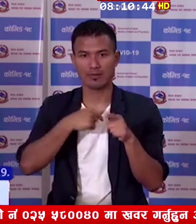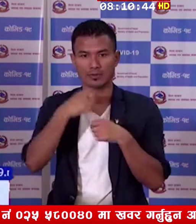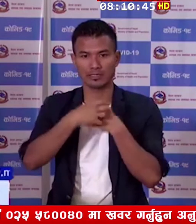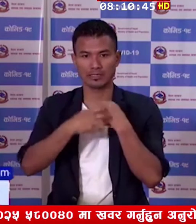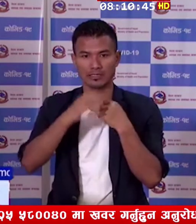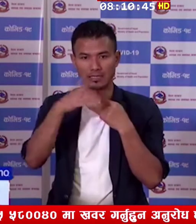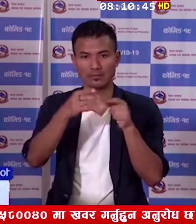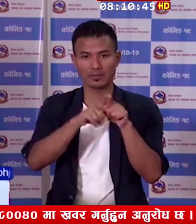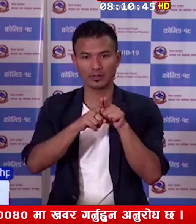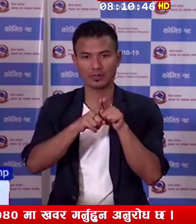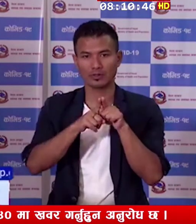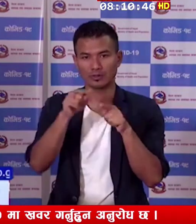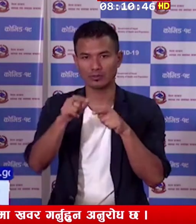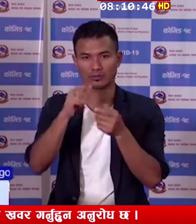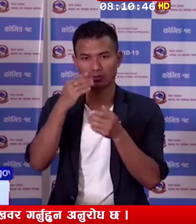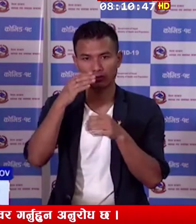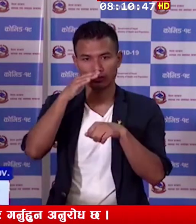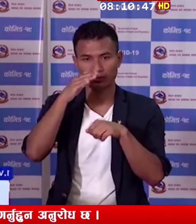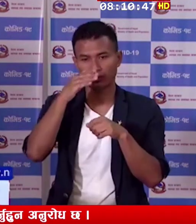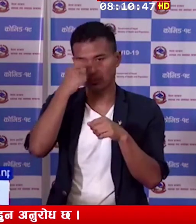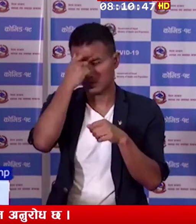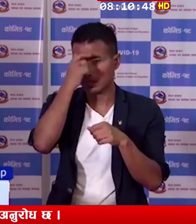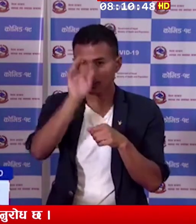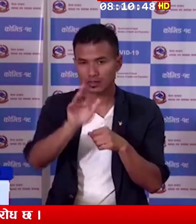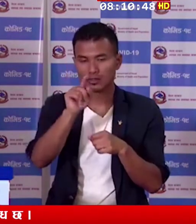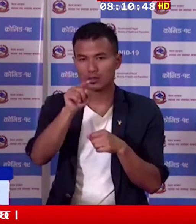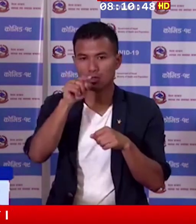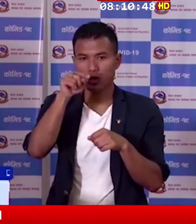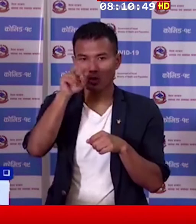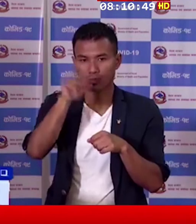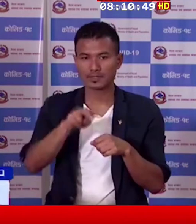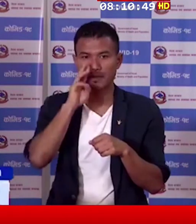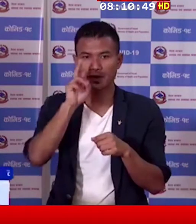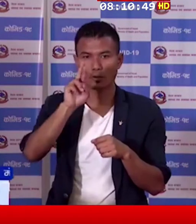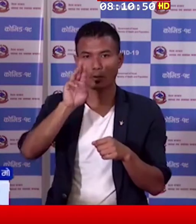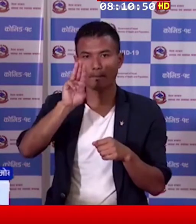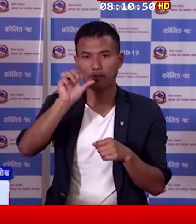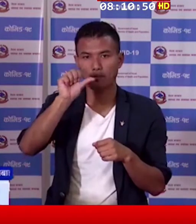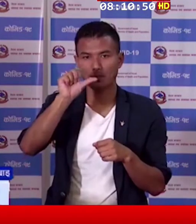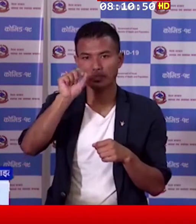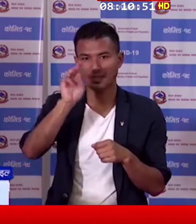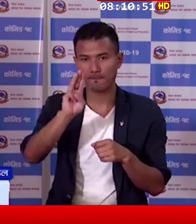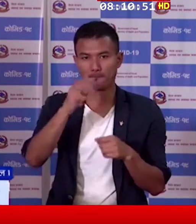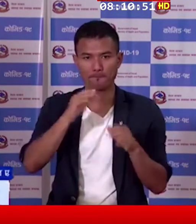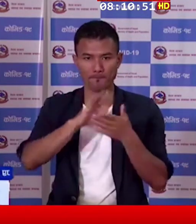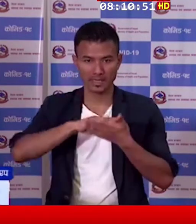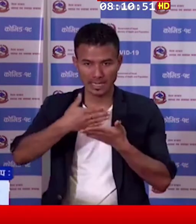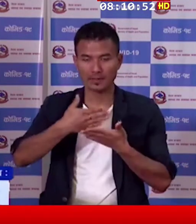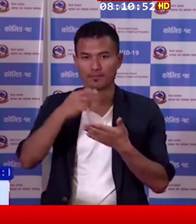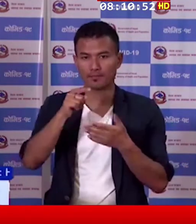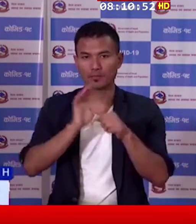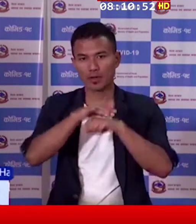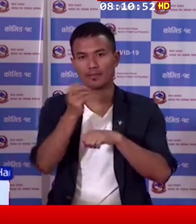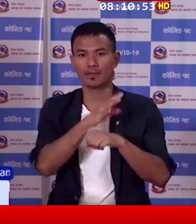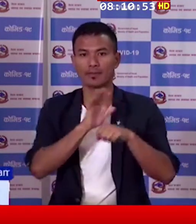मिया अन्सारीले सामाजिक दूरी कायम गरी ईद पर्व मनाउन मुस्लिम समुदायलाई अपील गरेका हुन्। अध्यक्ष अन्सारीले